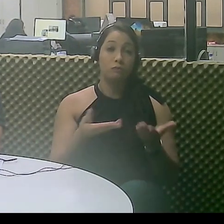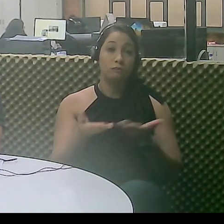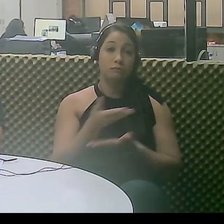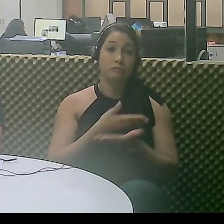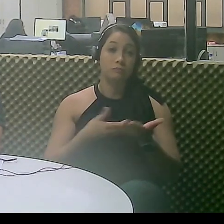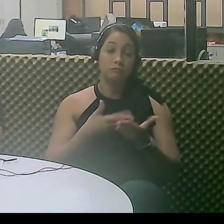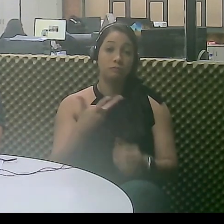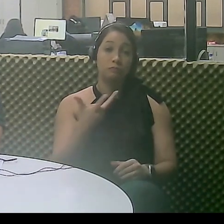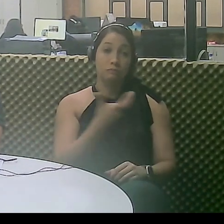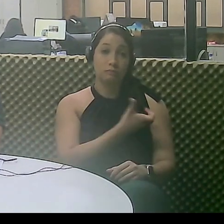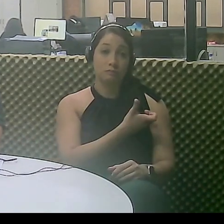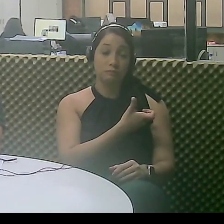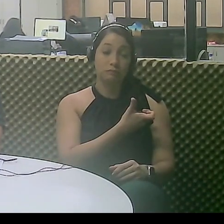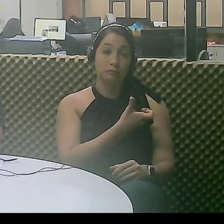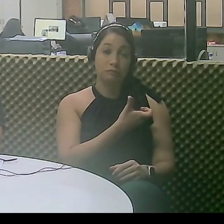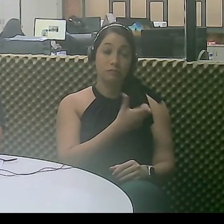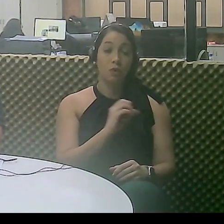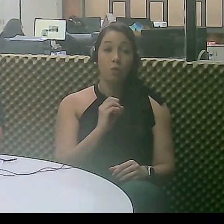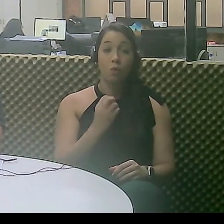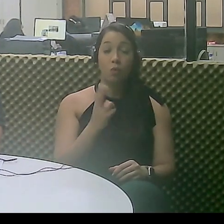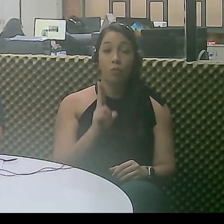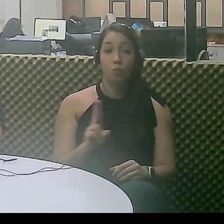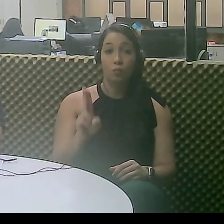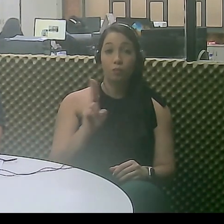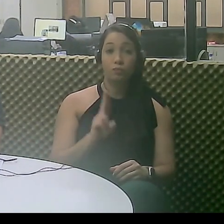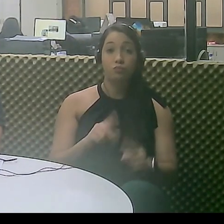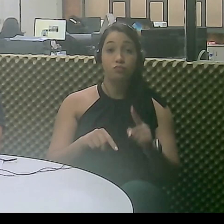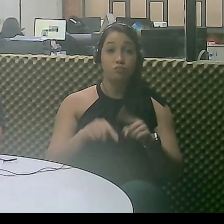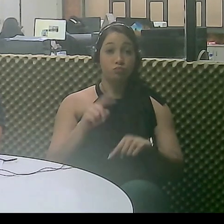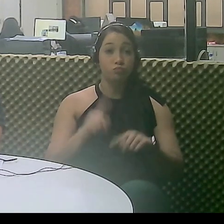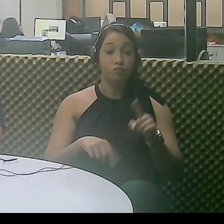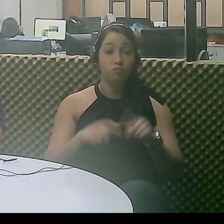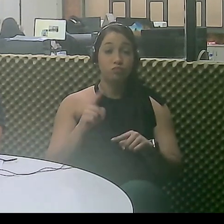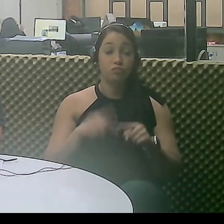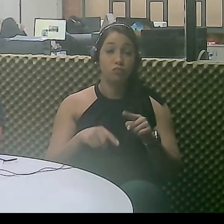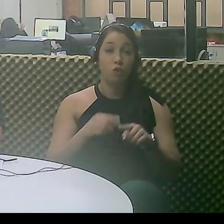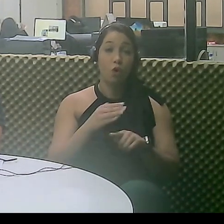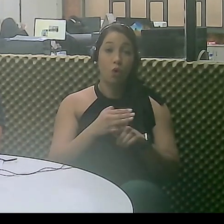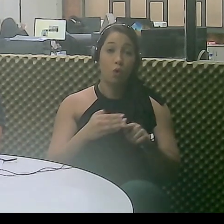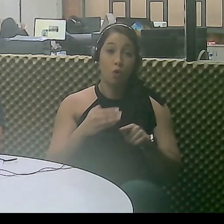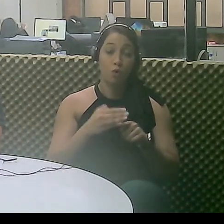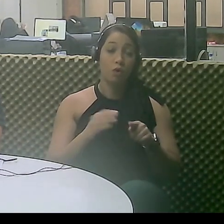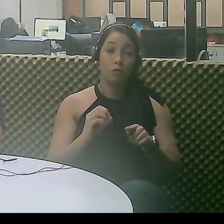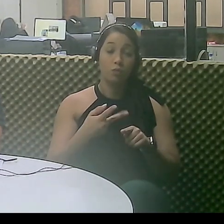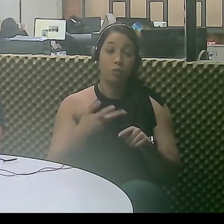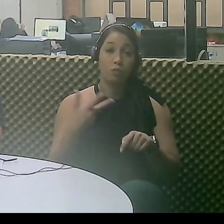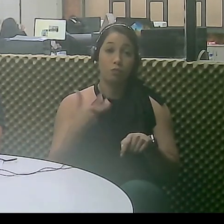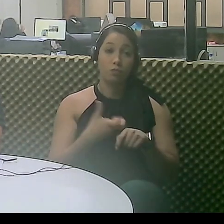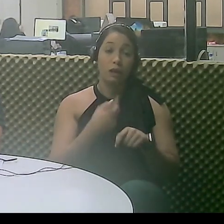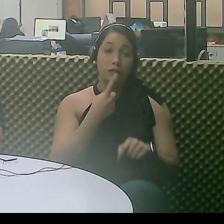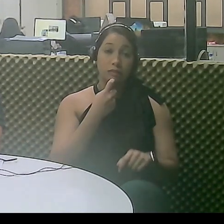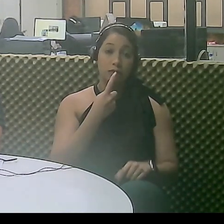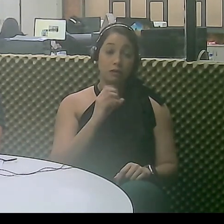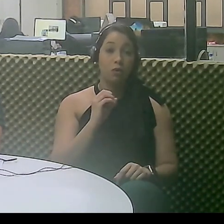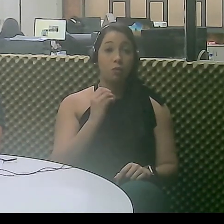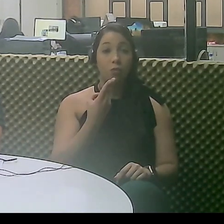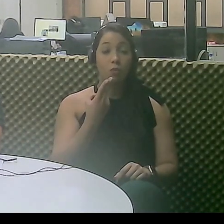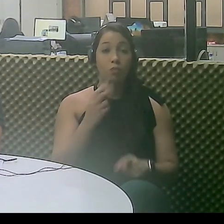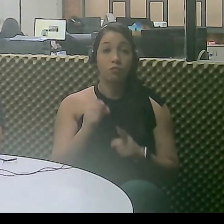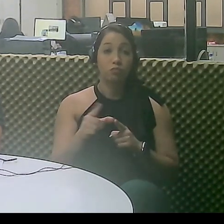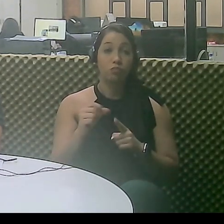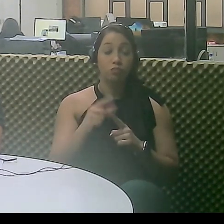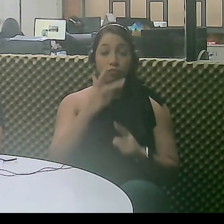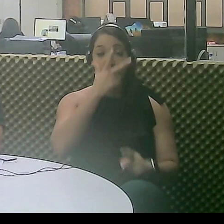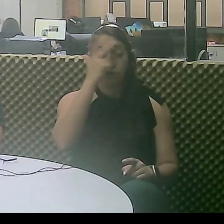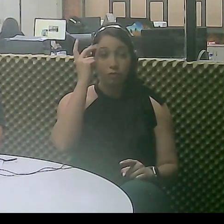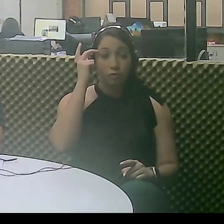de seringas e agulhas, a utilização de objetos perfurocortantes com presença de sangue ou fluidos de outra